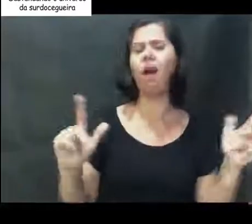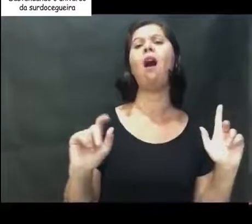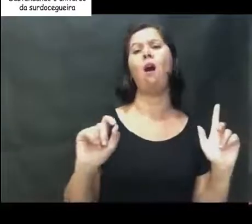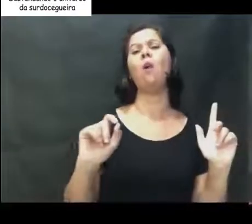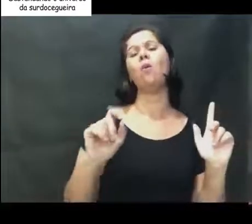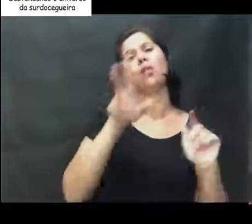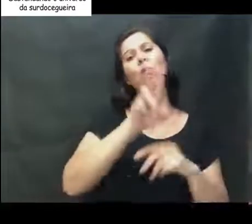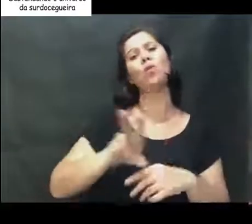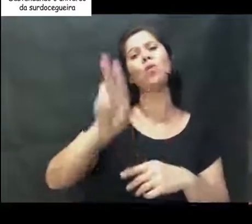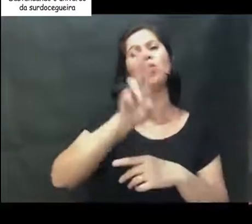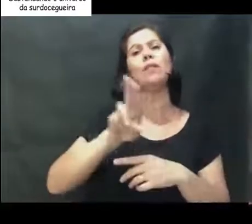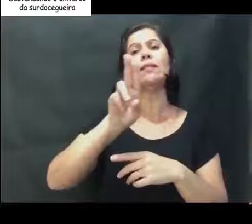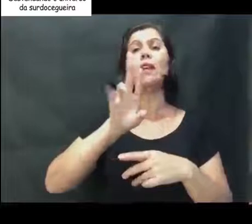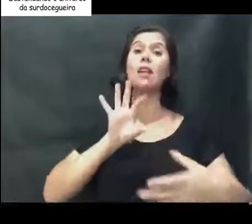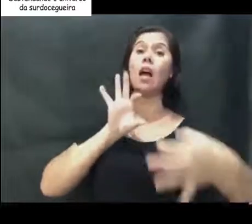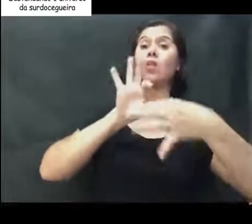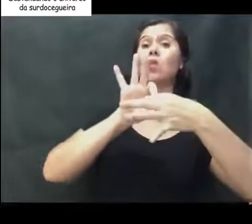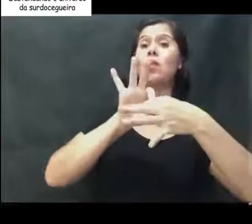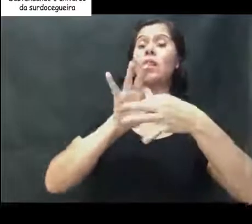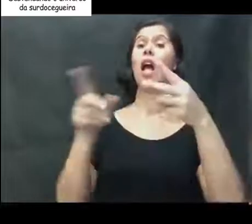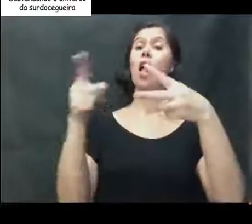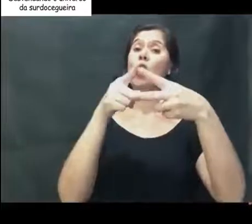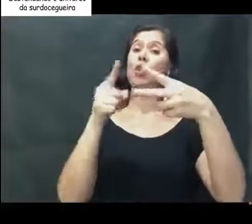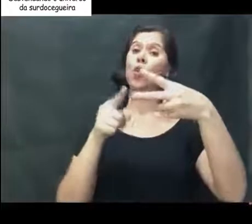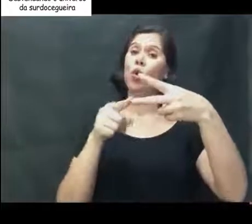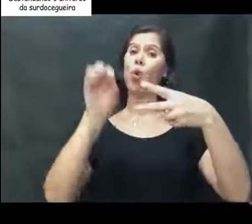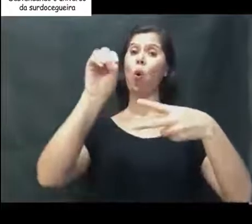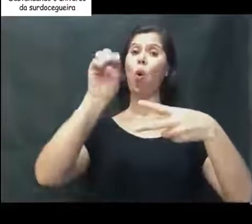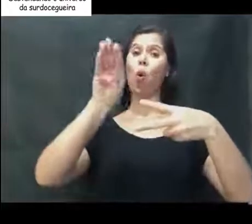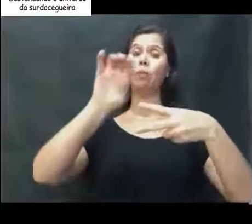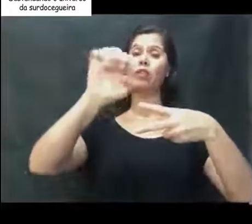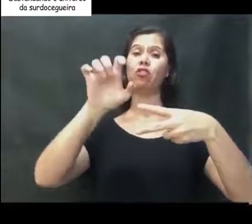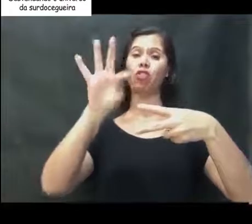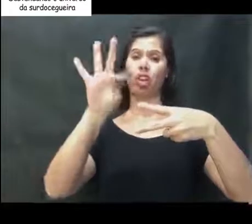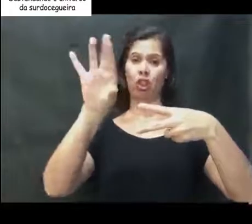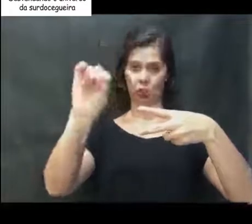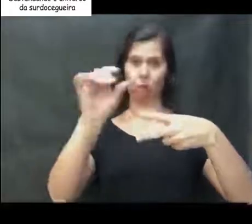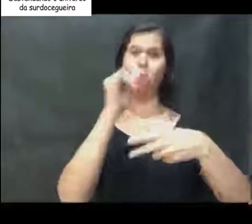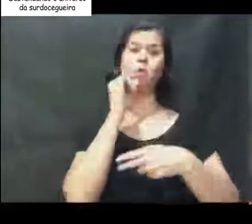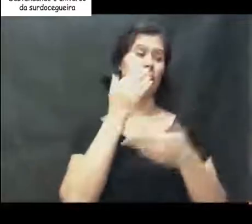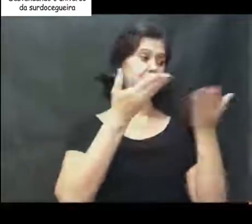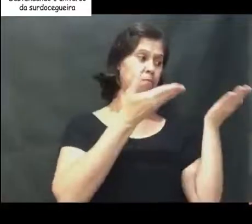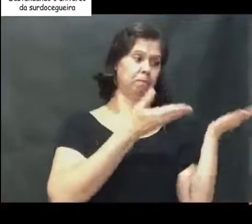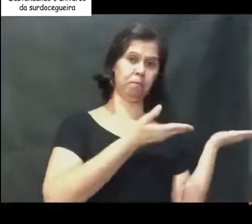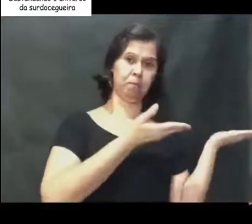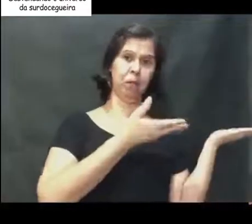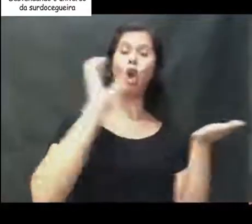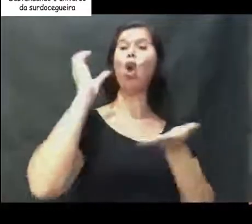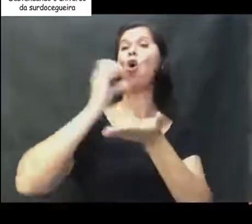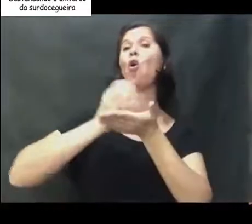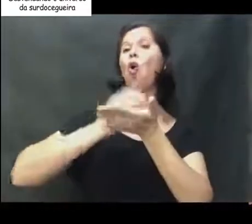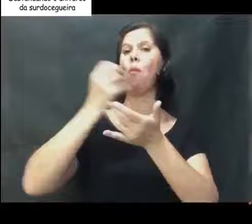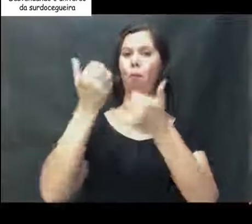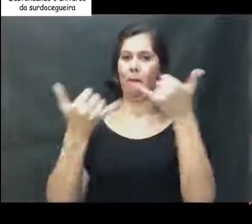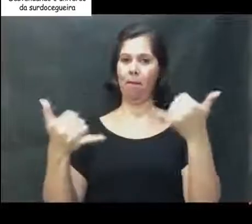eles foram associados a dois objetos. Ao copinho, a um copo de brinquedo. Esse copo